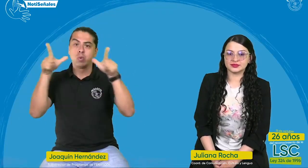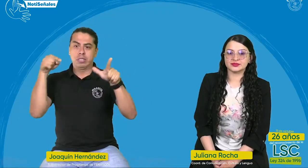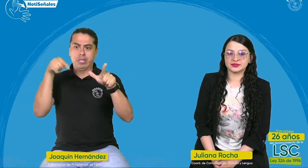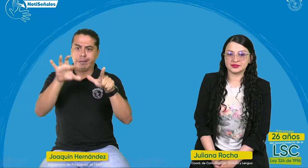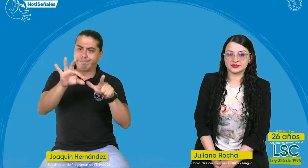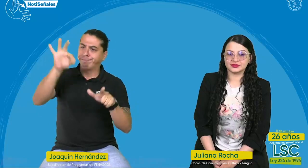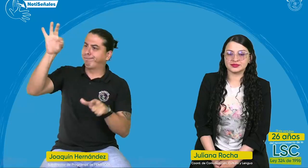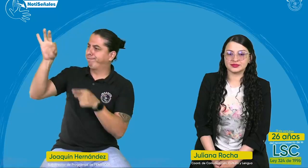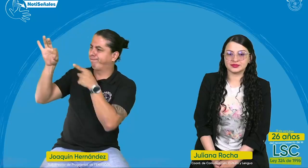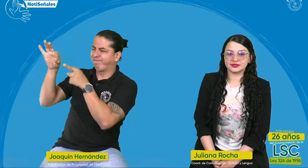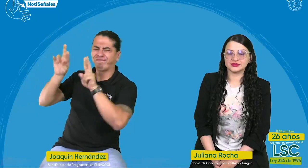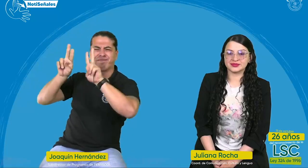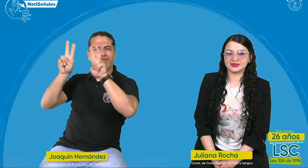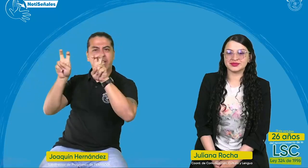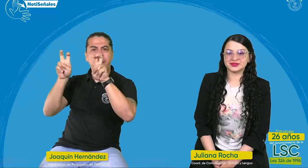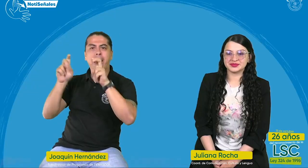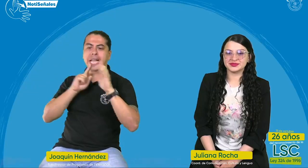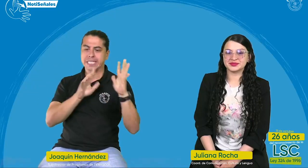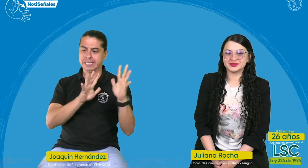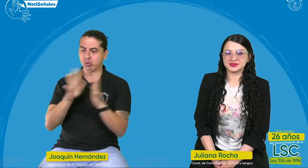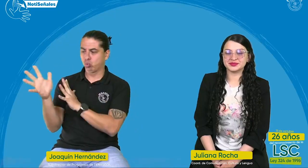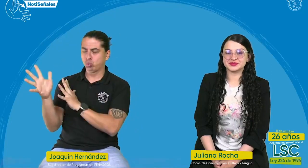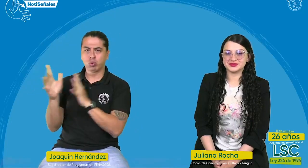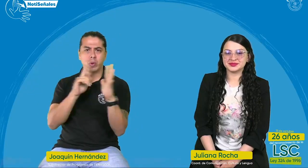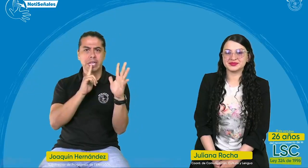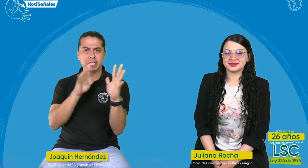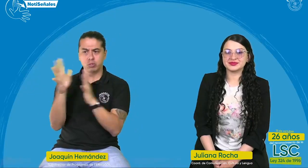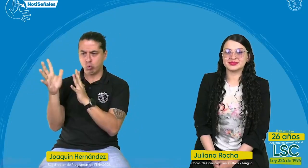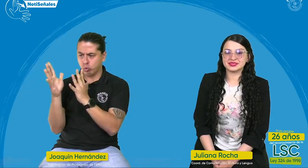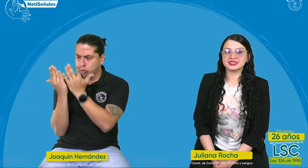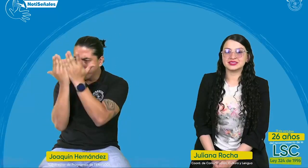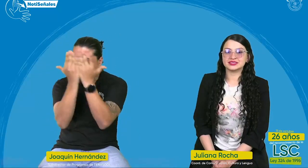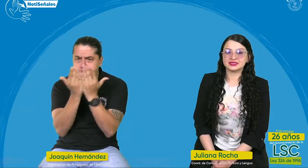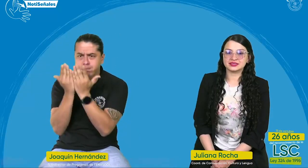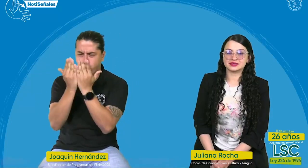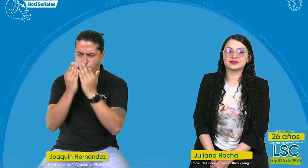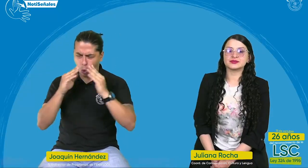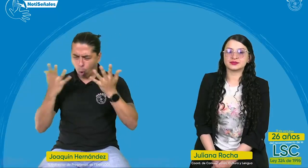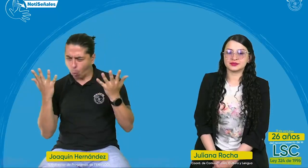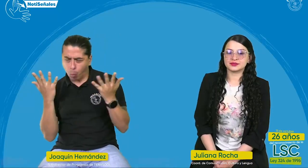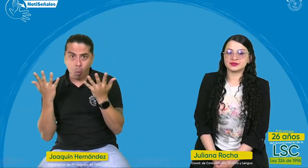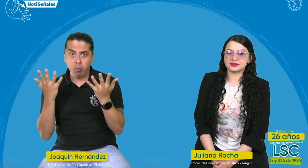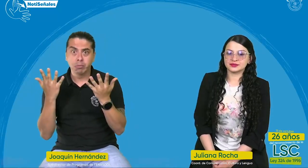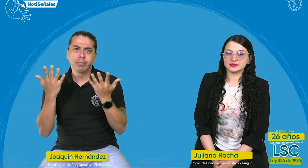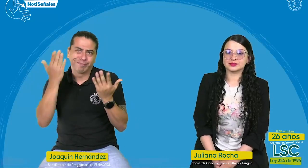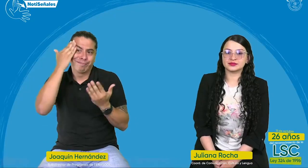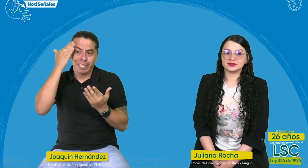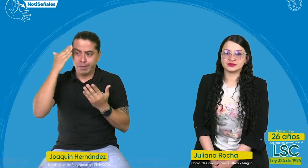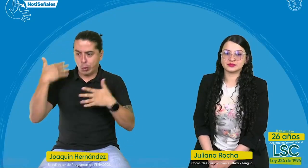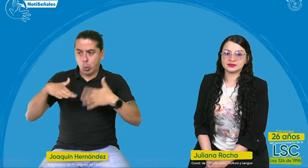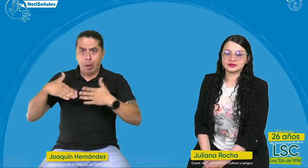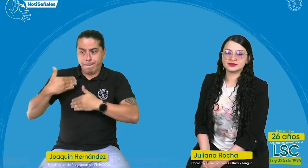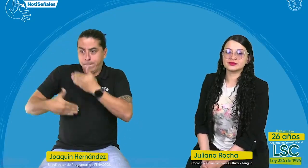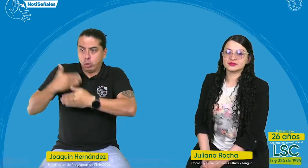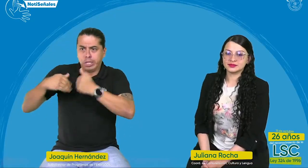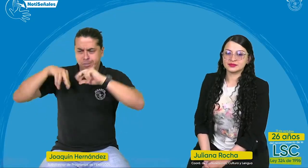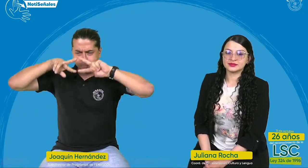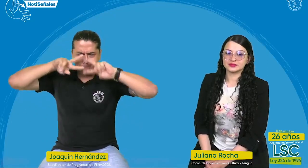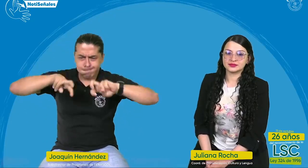ver con investigación en el tema de la planeación lingüística y tienen que ver con el estudio del discurso en la lengua de señas